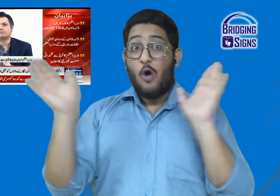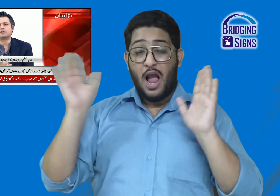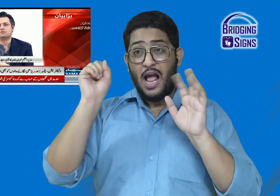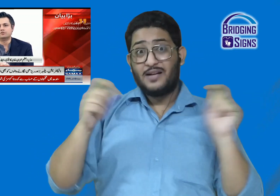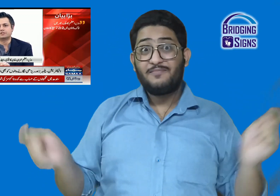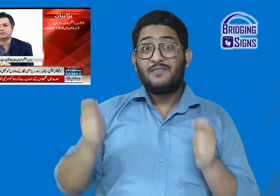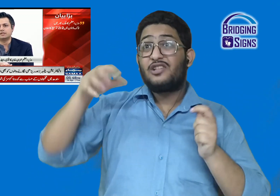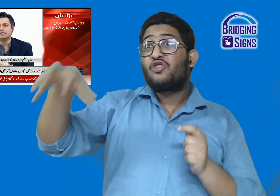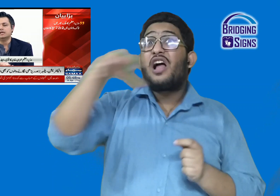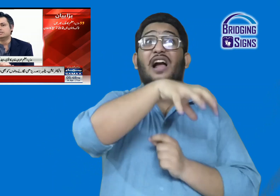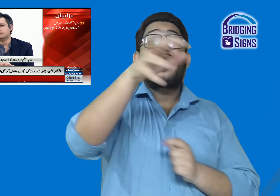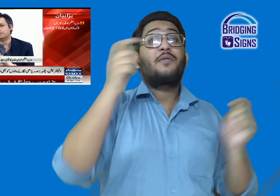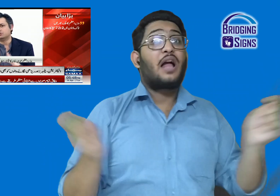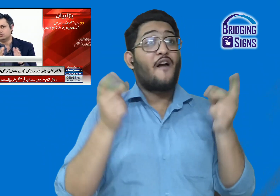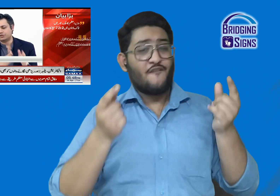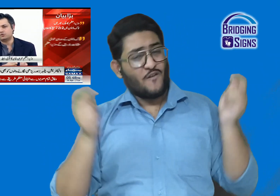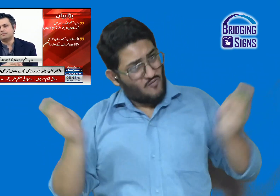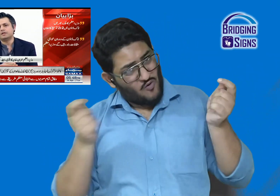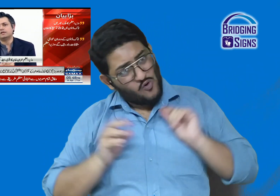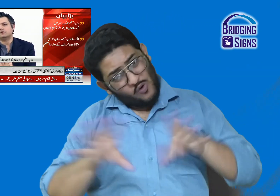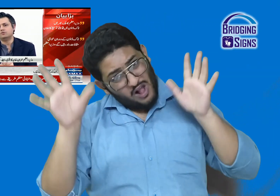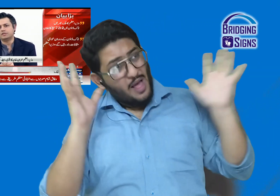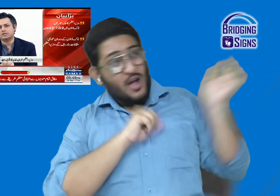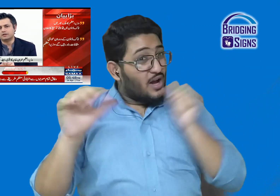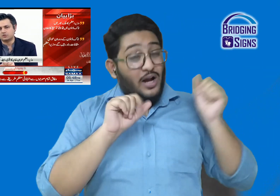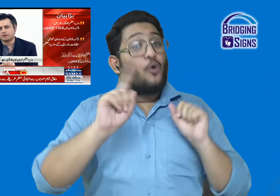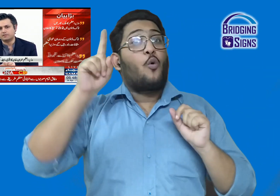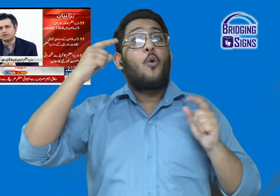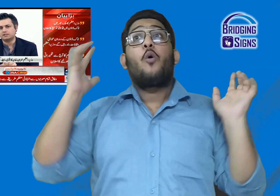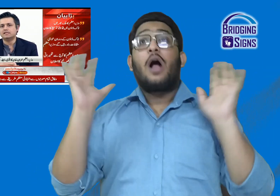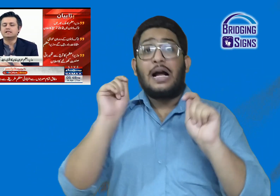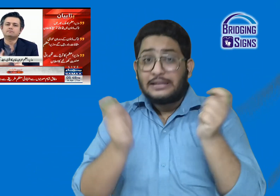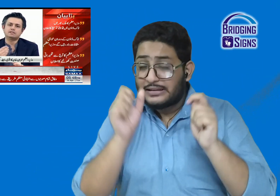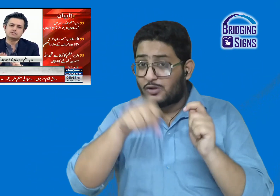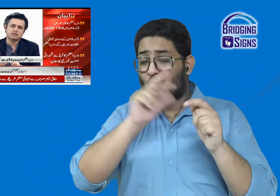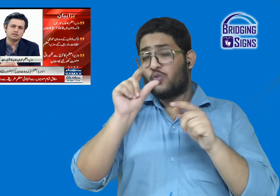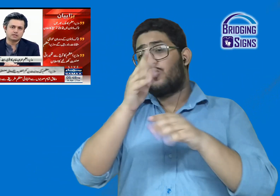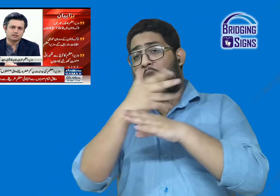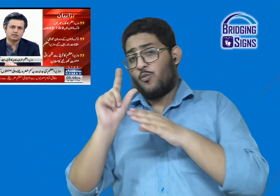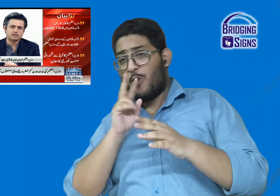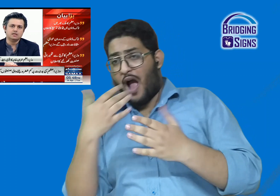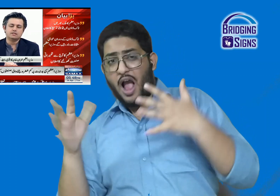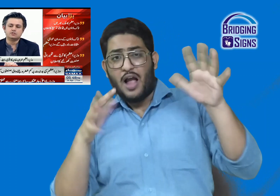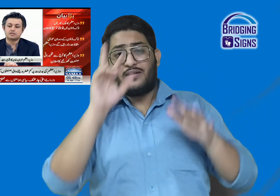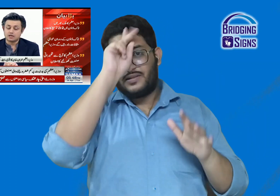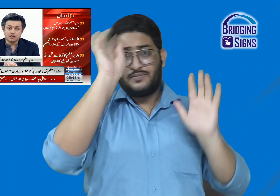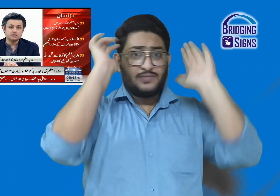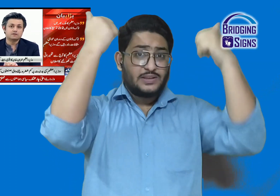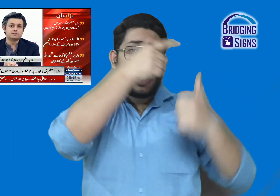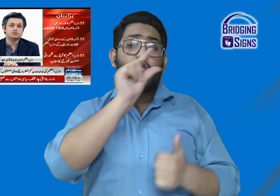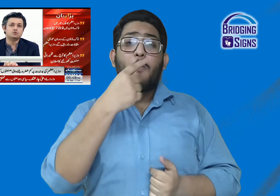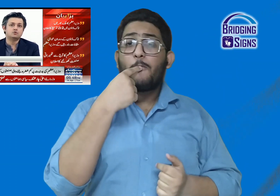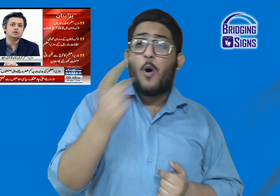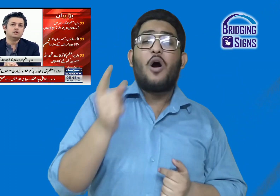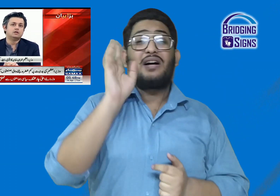को फौरी तौर के ऊपर हम खोल सकते हैं, जबकि जो दूसरे सूबे हैं उनकी इसके ऊपर अपनी राय थी। गिलगित बल्तिस्तान का ये ख्याल था कि सरकार